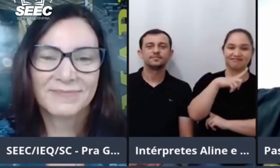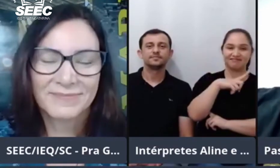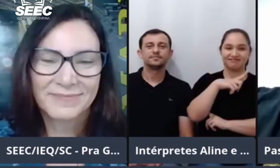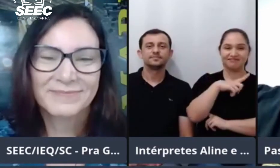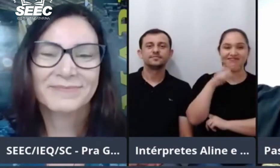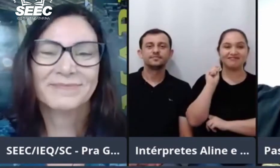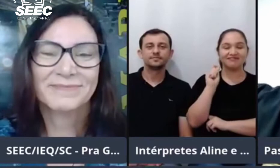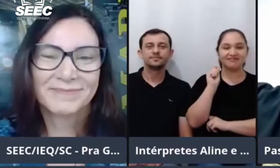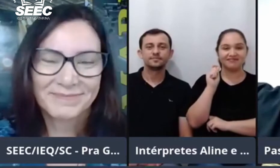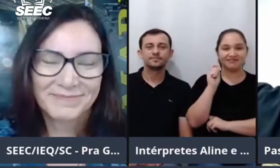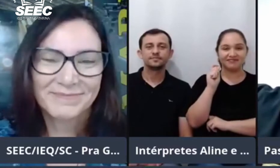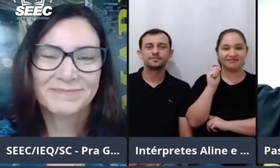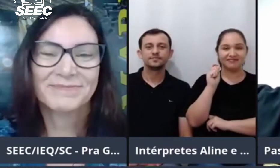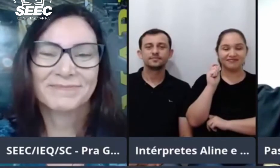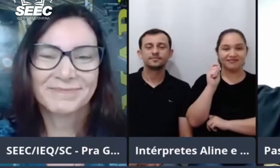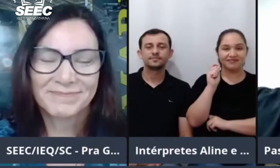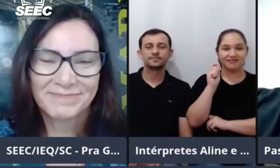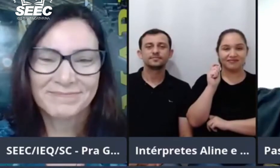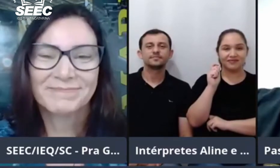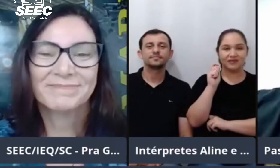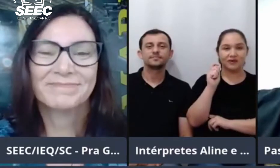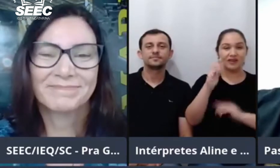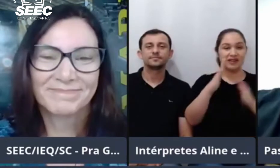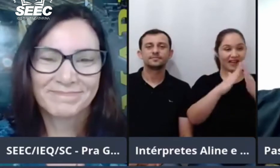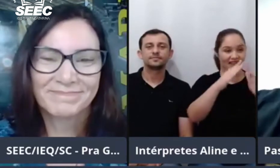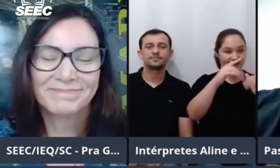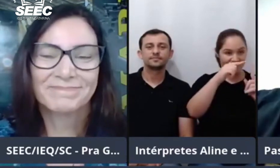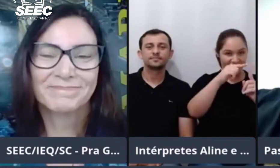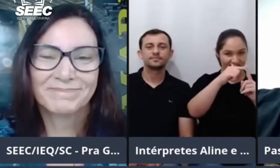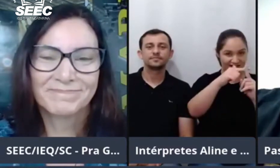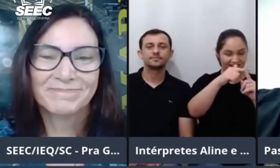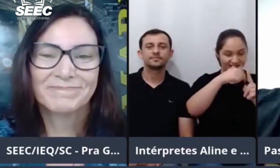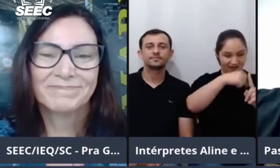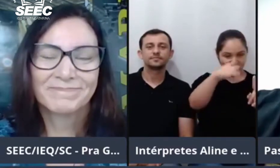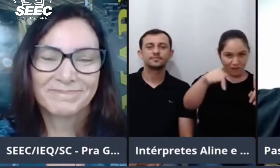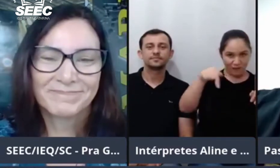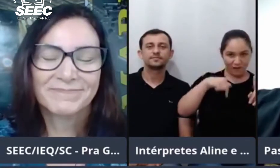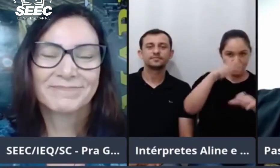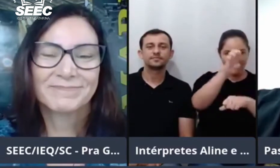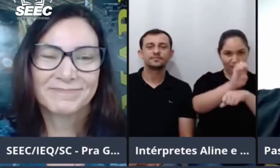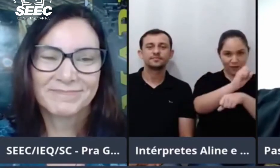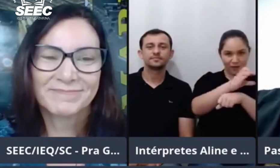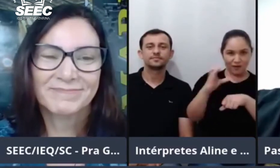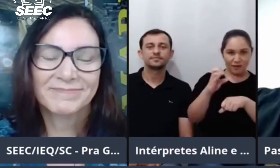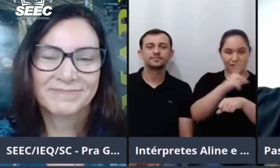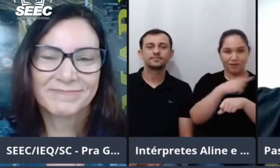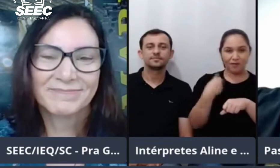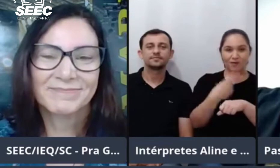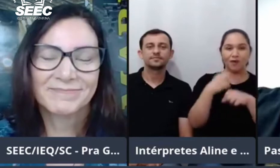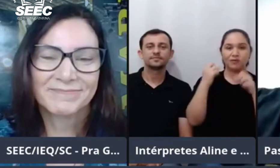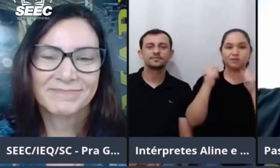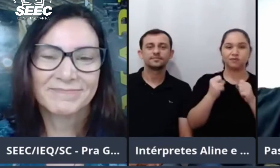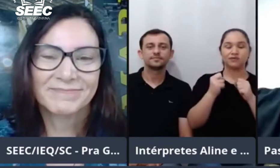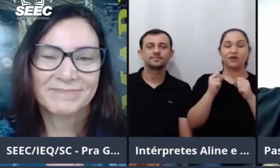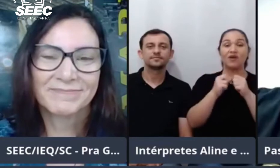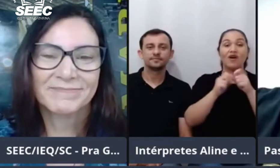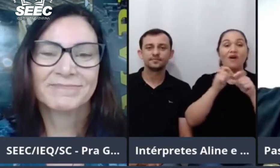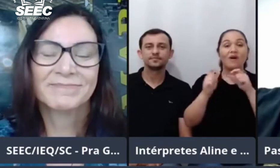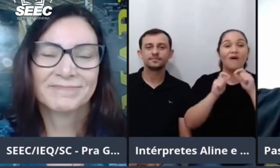né, da nossa quadrangular a nível estadual, né, o interesse maior para nós, como a pastora falou,